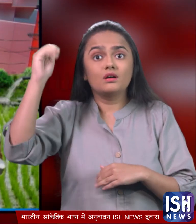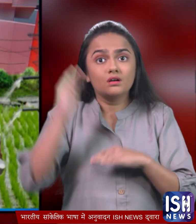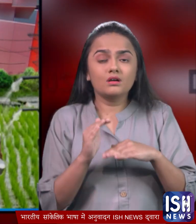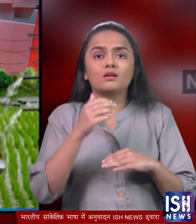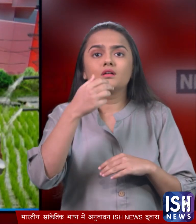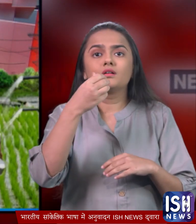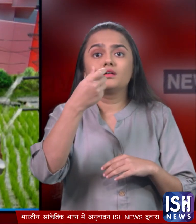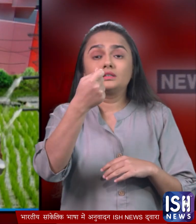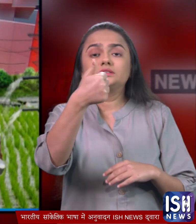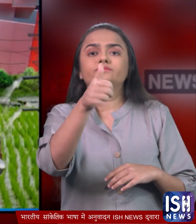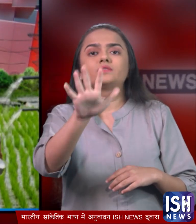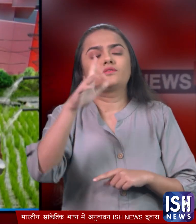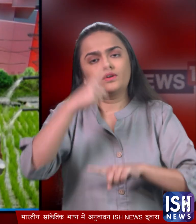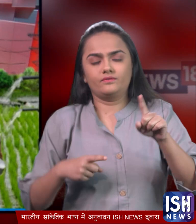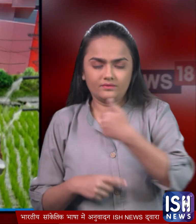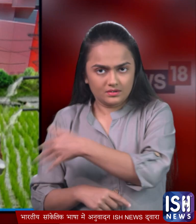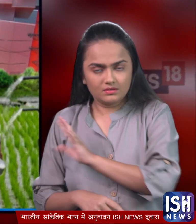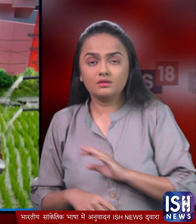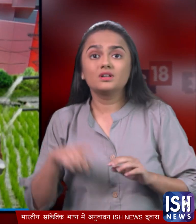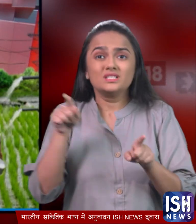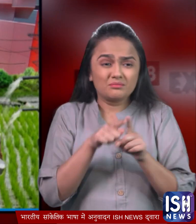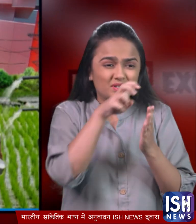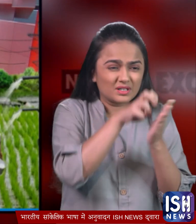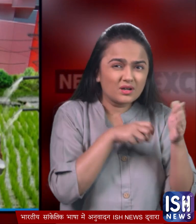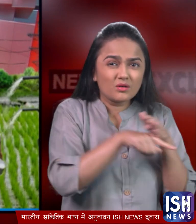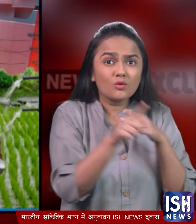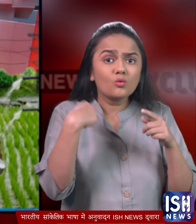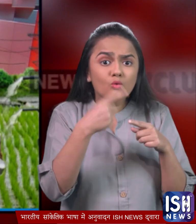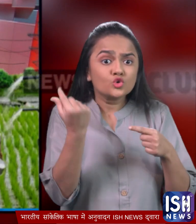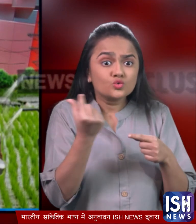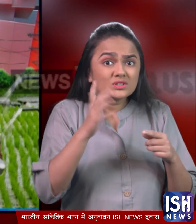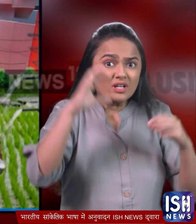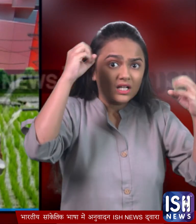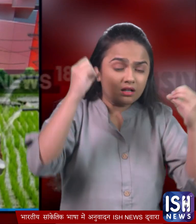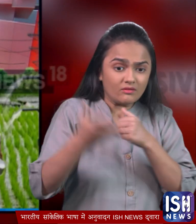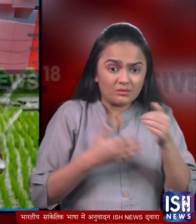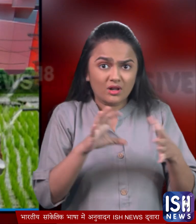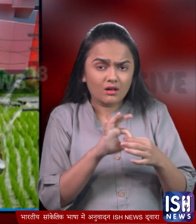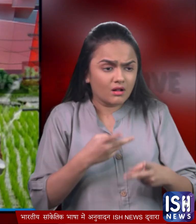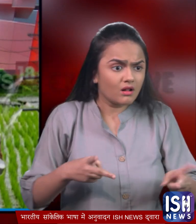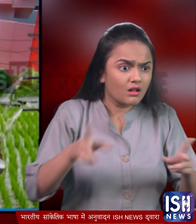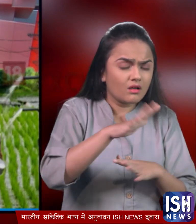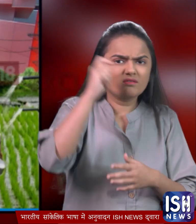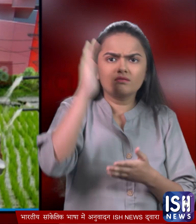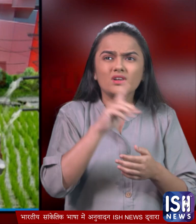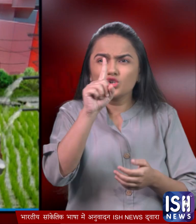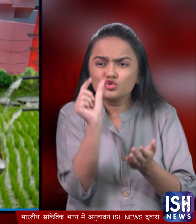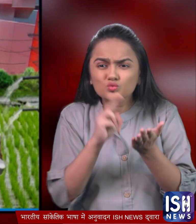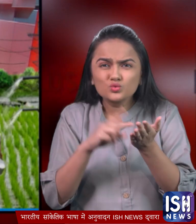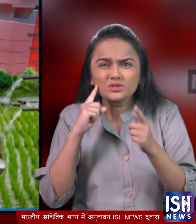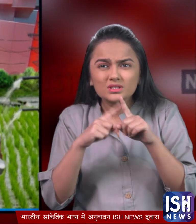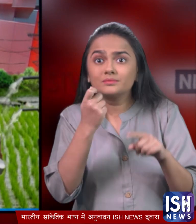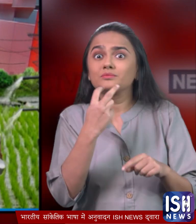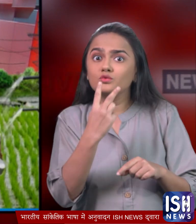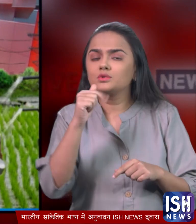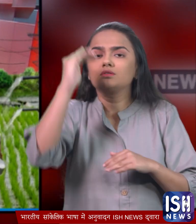घटाकर 85 रुपए प्रति हॉर्स पावर कर दिया गया। इसी तरह गांवों में इलाकों में ट्यूबवेल का इस्तेमाल करने वाले किसानों की बिजली दर 2 रुपए प्रति यूनिट